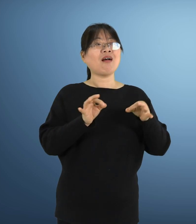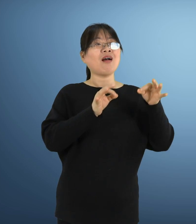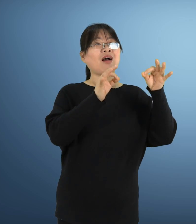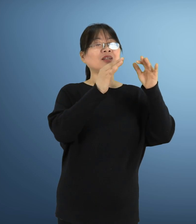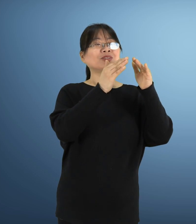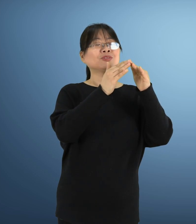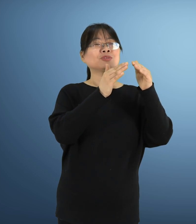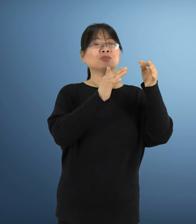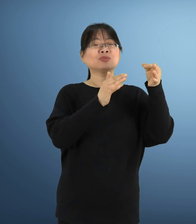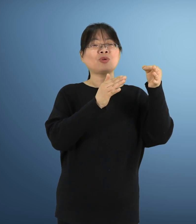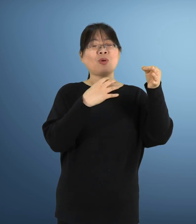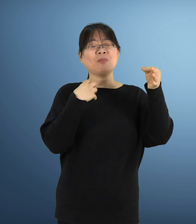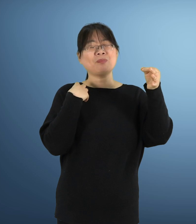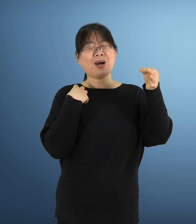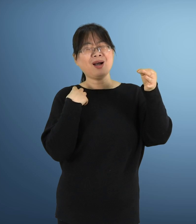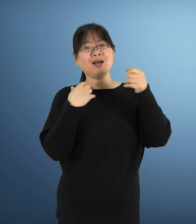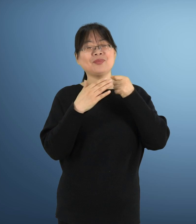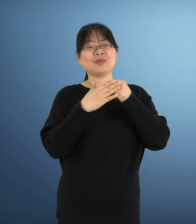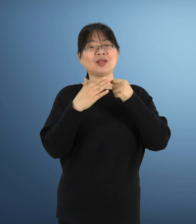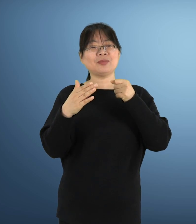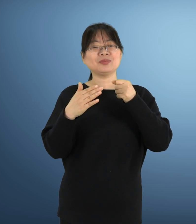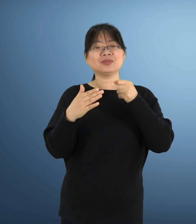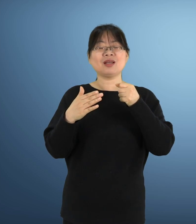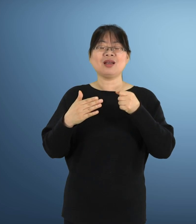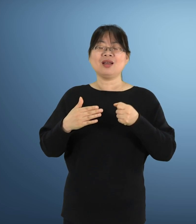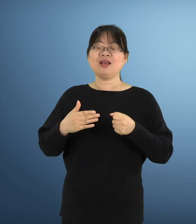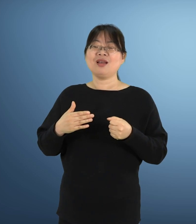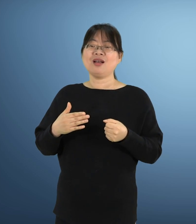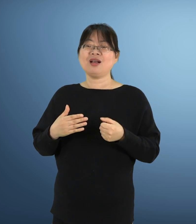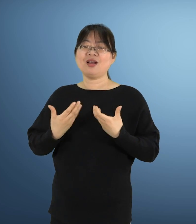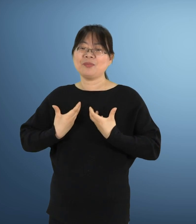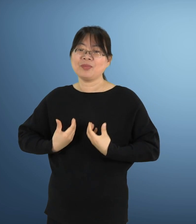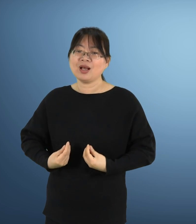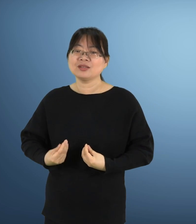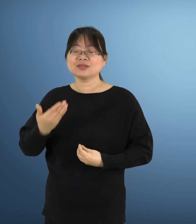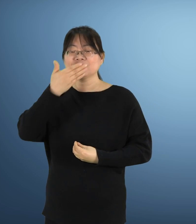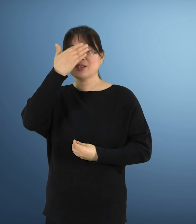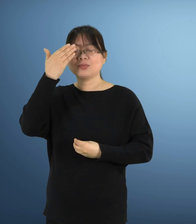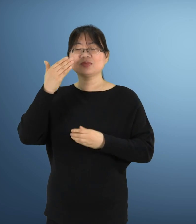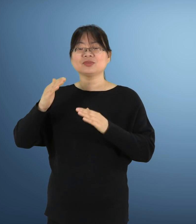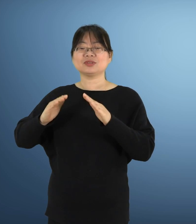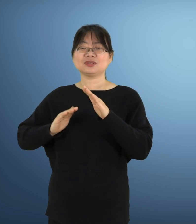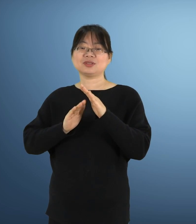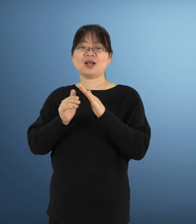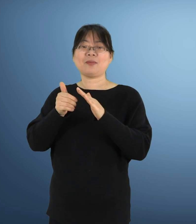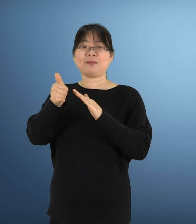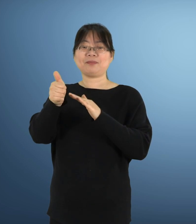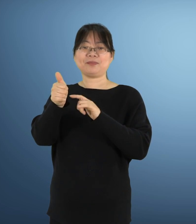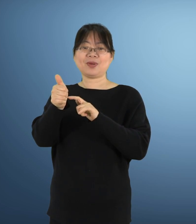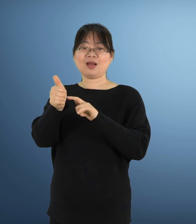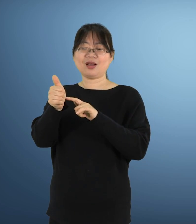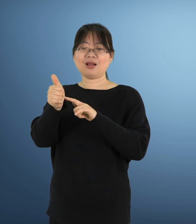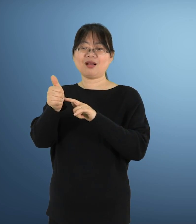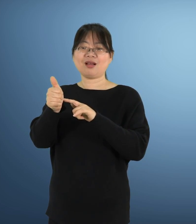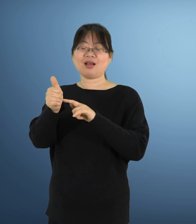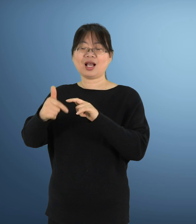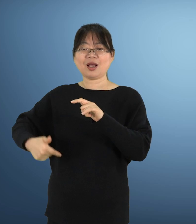주거비 부담으로 무너지고 있는 젊은 가장들이 비통한 마음이 보일 리가